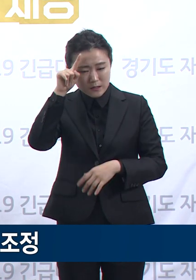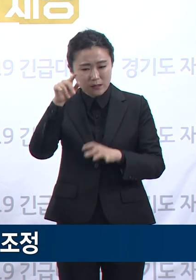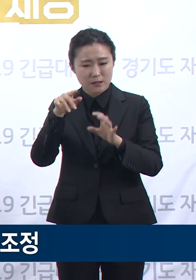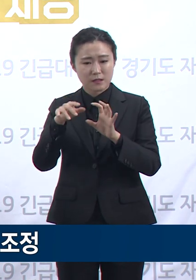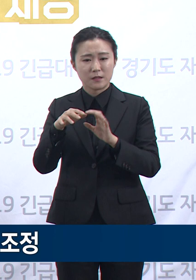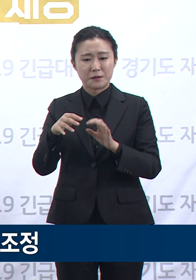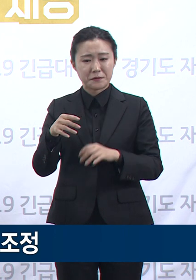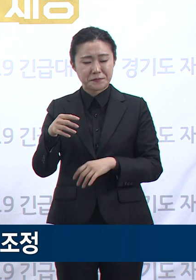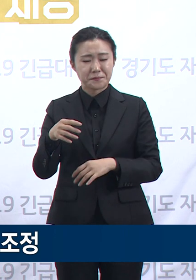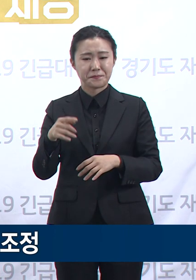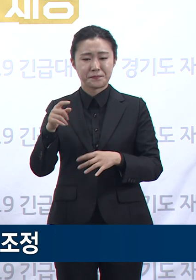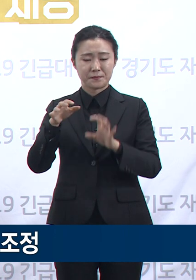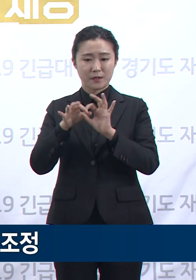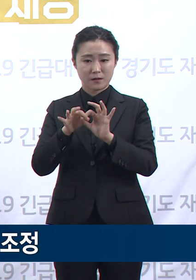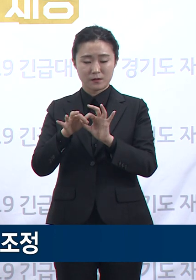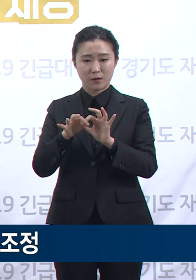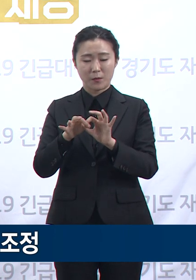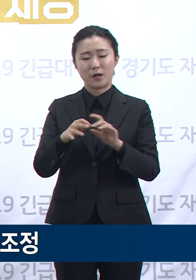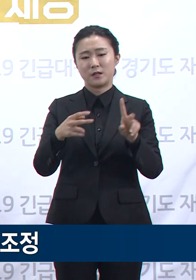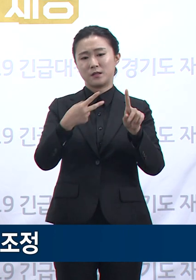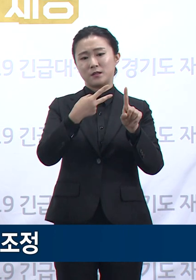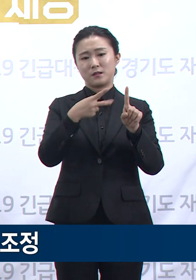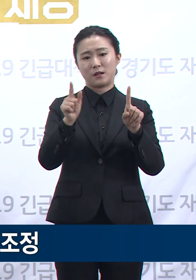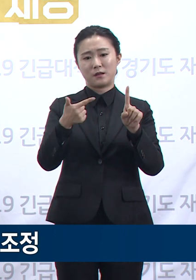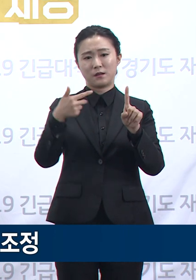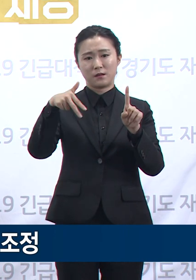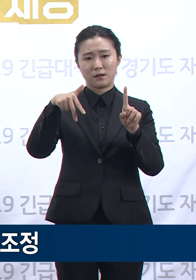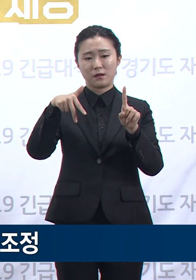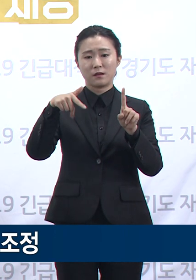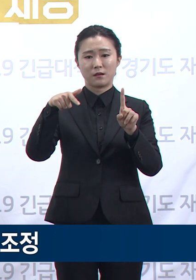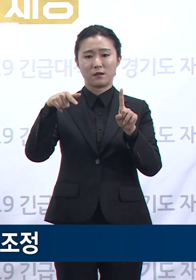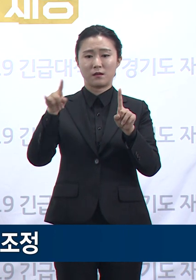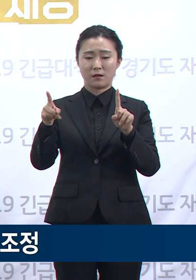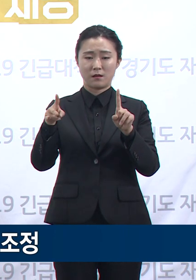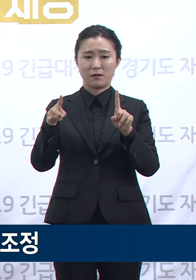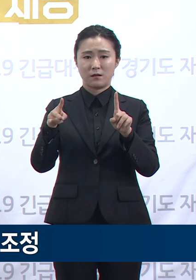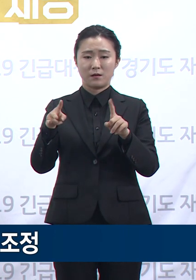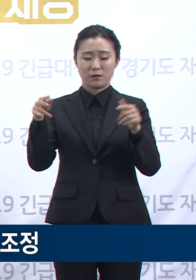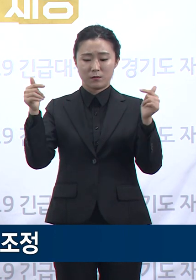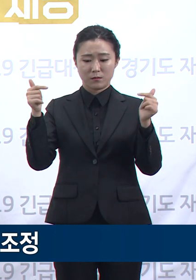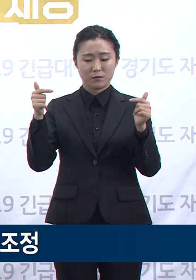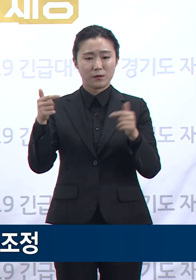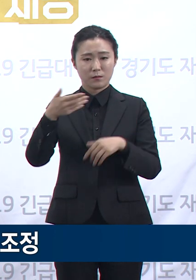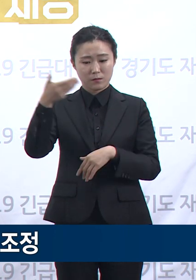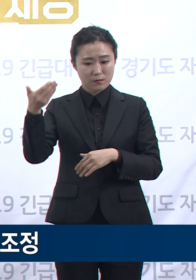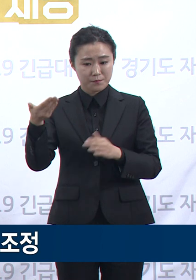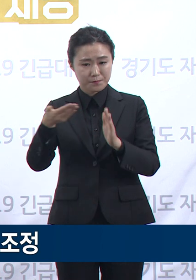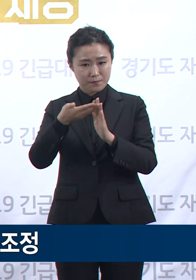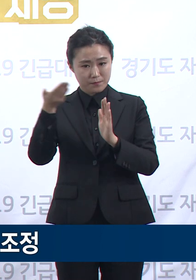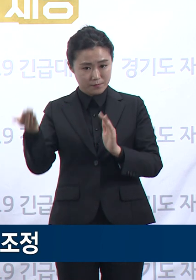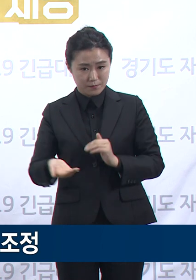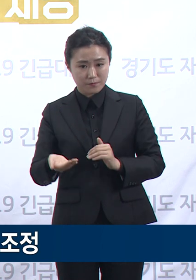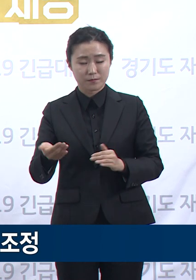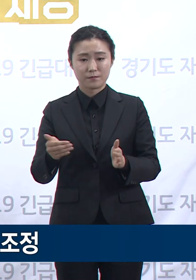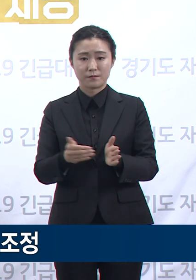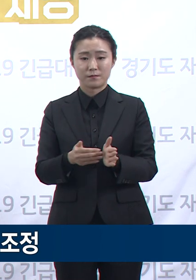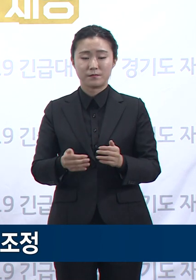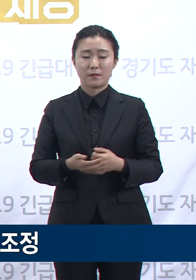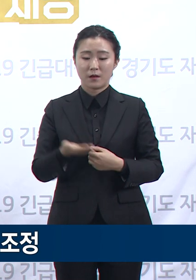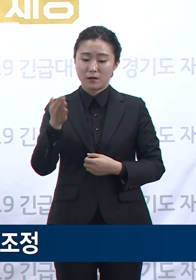조정했습니다. 그러나 수도권의 경우에는 다중이용시설에서 방역수칙을 의무적으로 준수해야